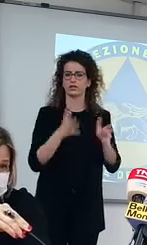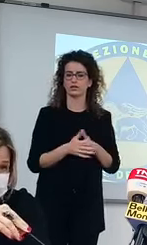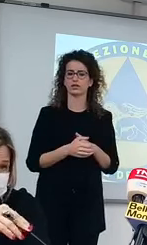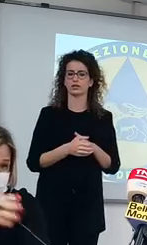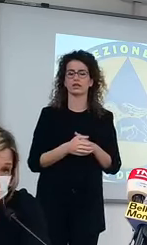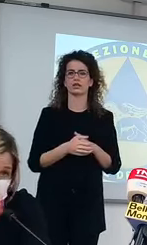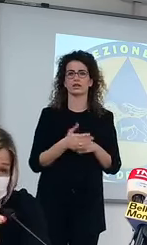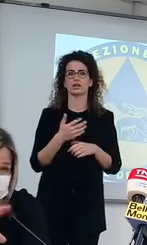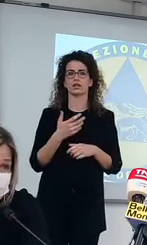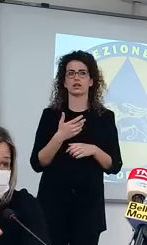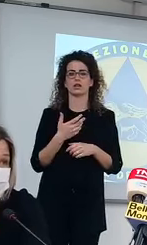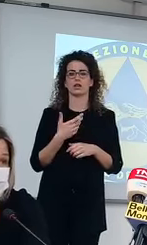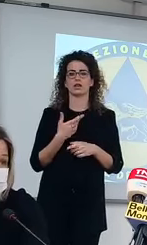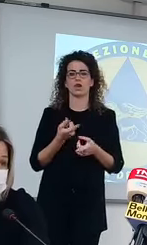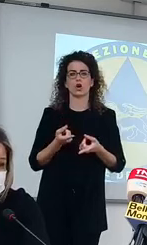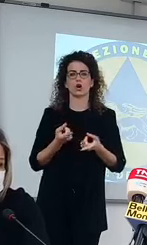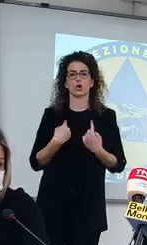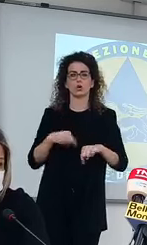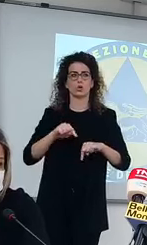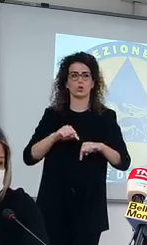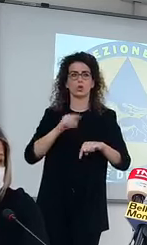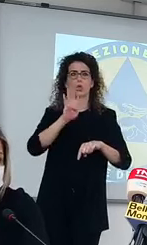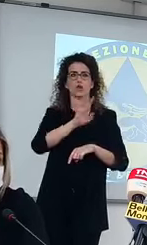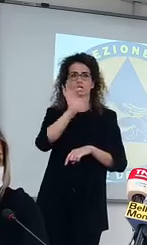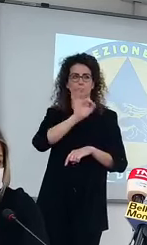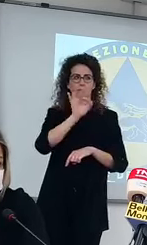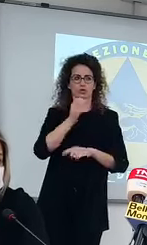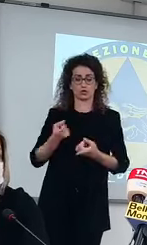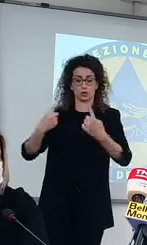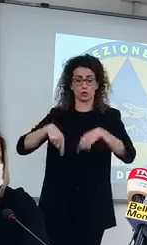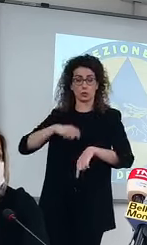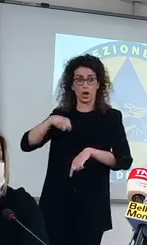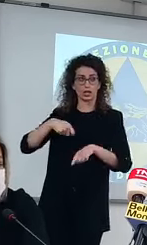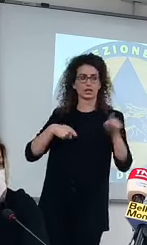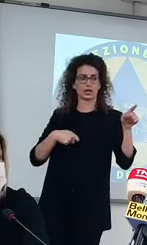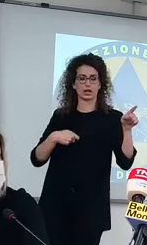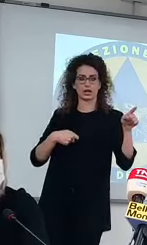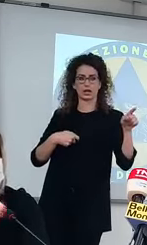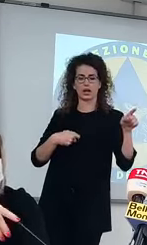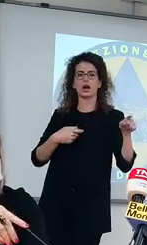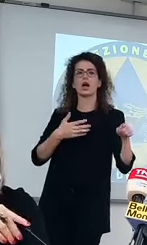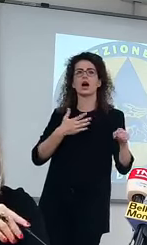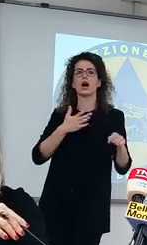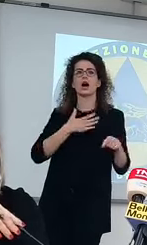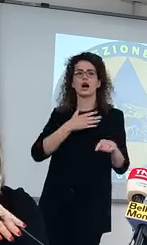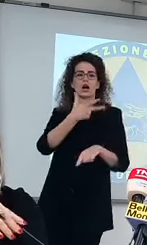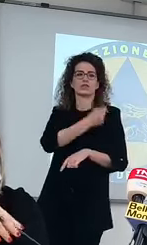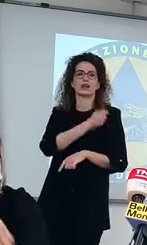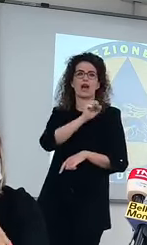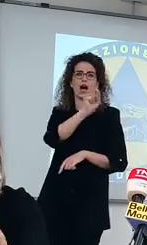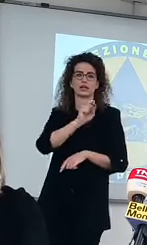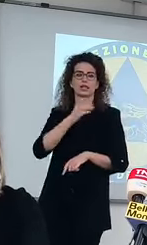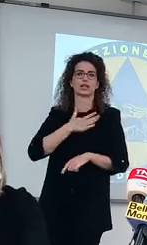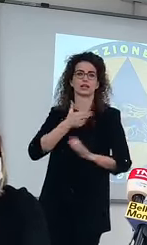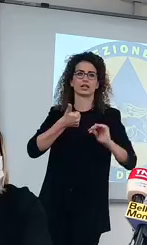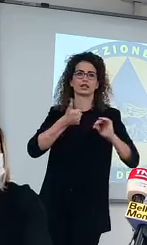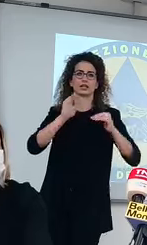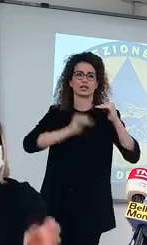al 4%, dopo di noi c'è solo il Friuli. 4% di utilizzo di sotto i 60 anni.